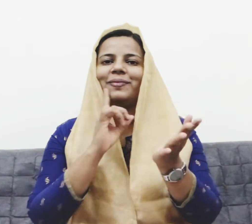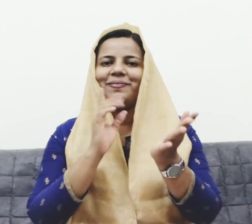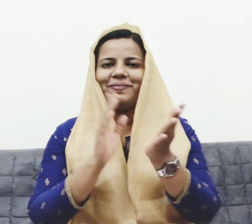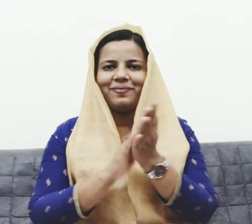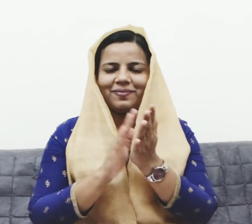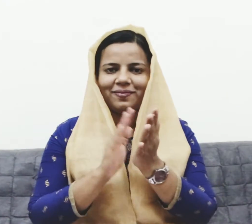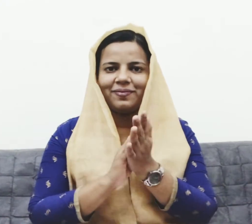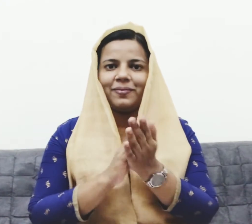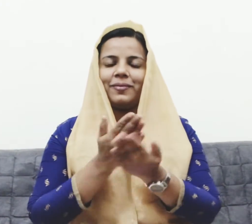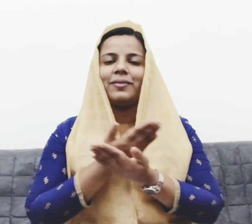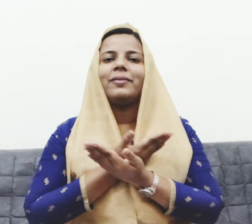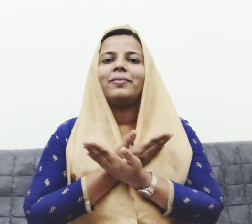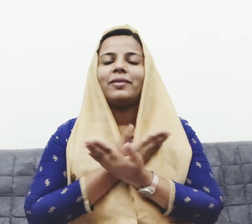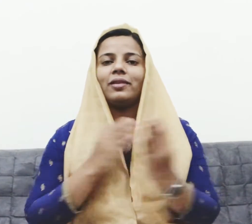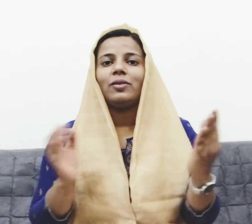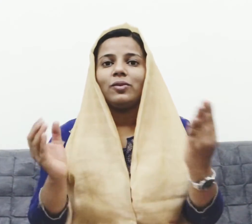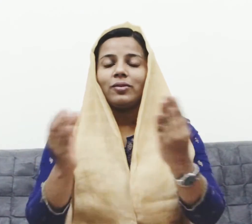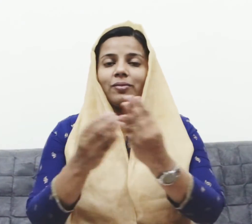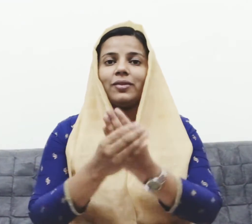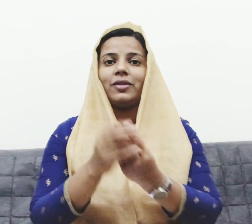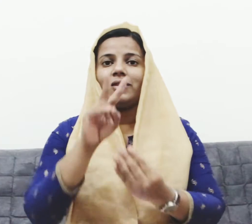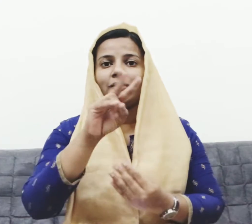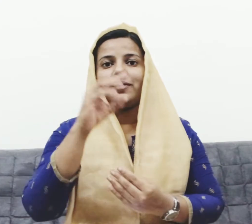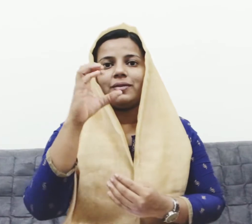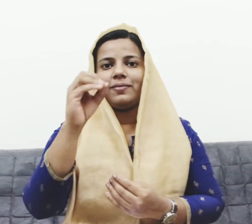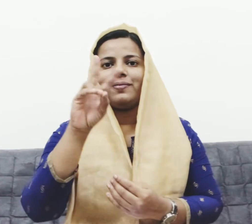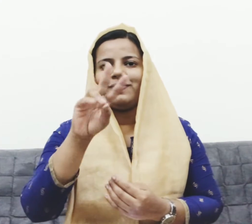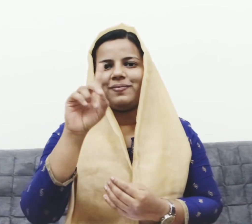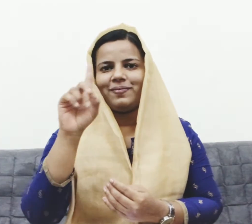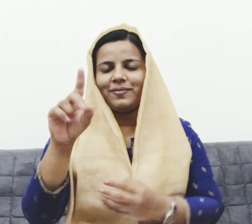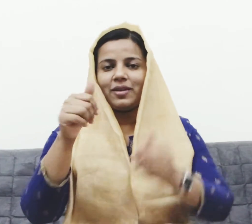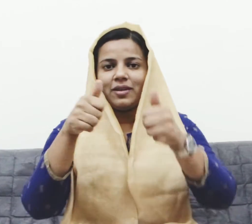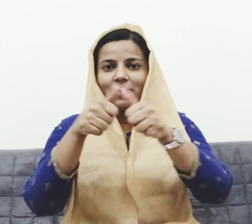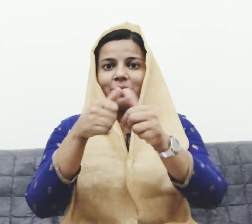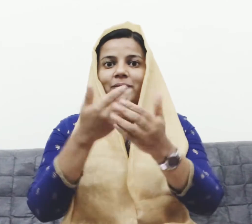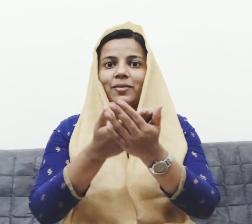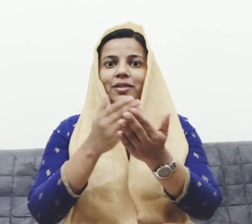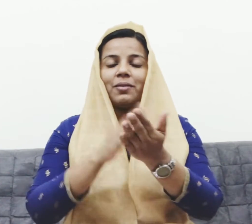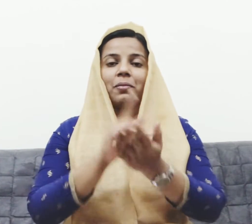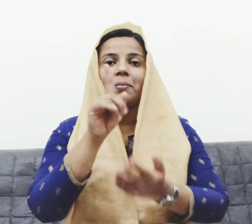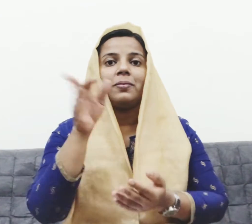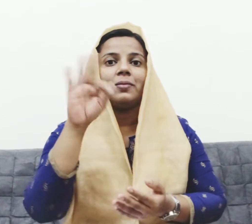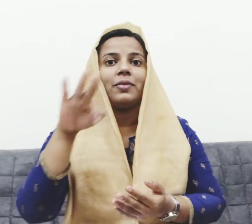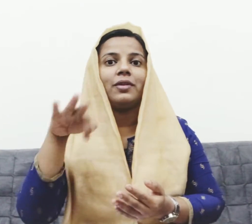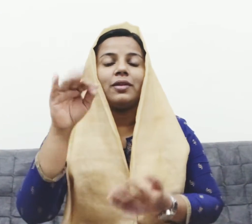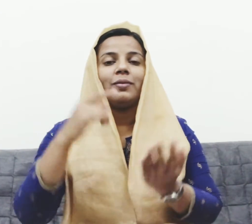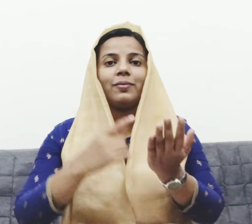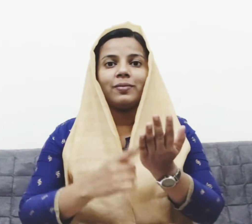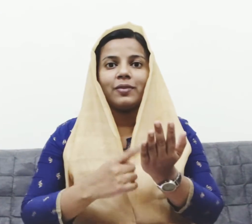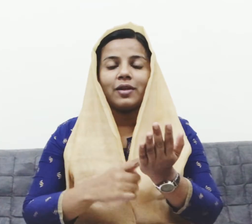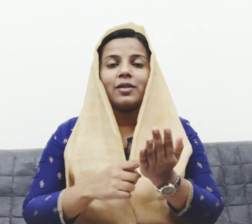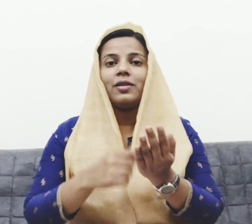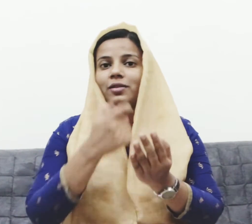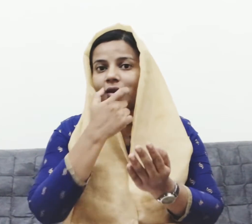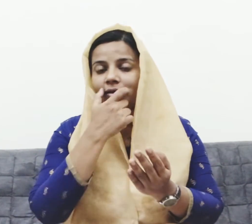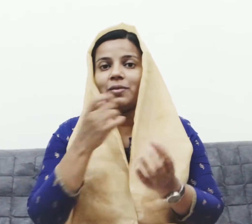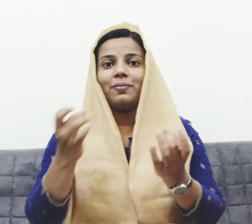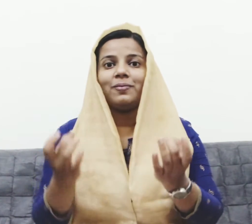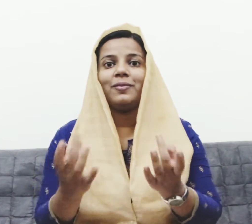പ്രഭാതത്തിൽ വാഴ്ത്തപ്പെടുമാറാകട്ടെ. പ്രിയപ്പെട്ട ദൈവമക്കളെ, നമുക്കൊരുമിച്ച് 2021 ഏപ്രിൽ മാസം 18-ാം തീയതി ഹല്ലേലൂയ ഞായറാഴ്ച